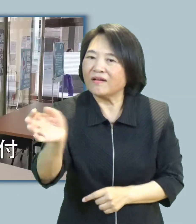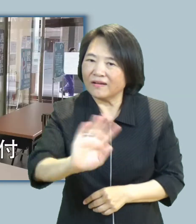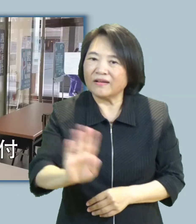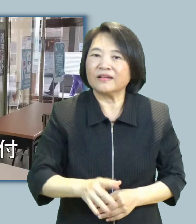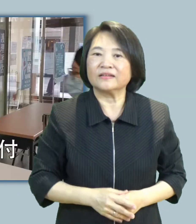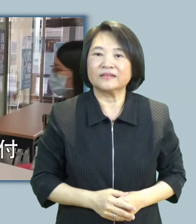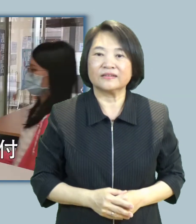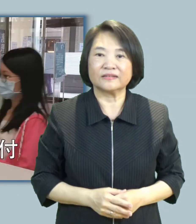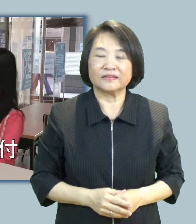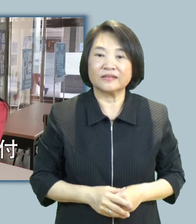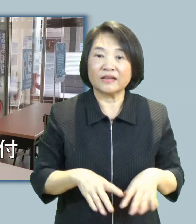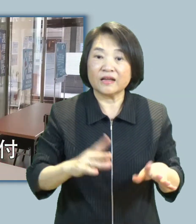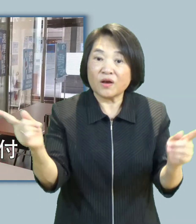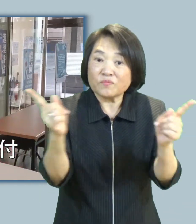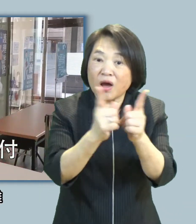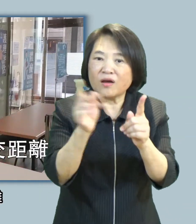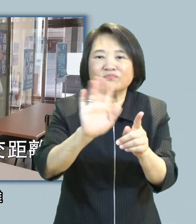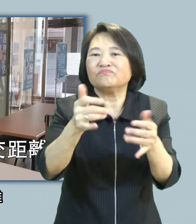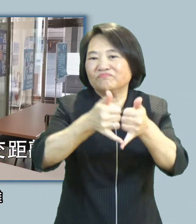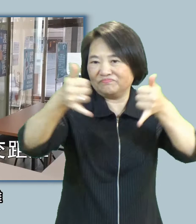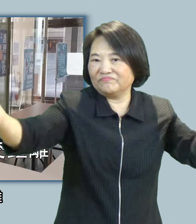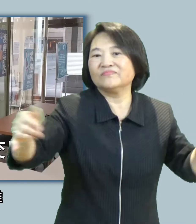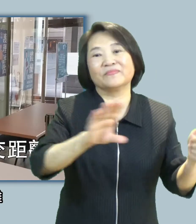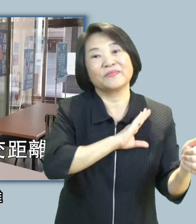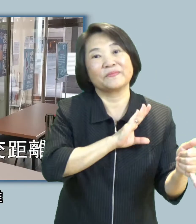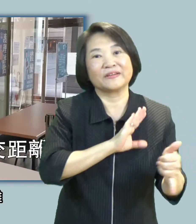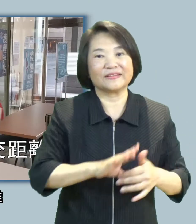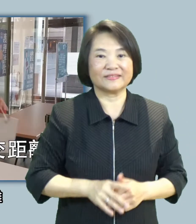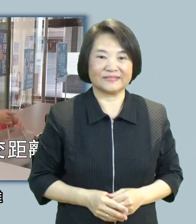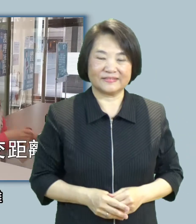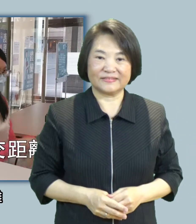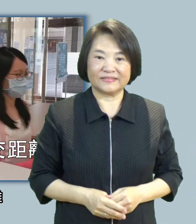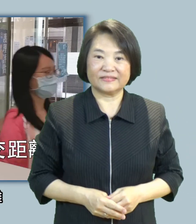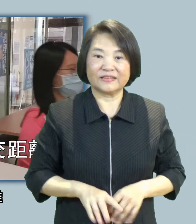务，用信用卡线上结账，让外送员